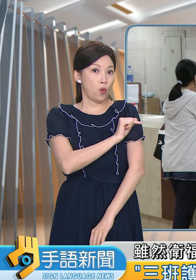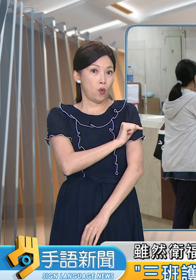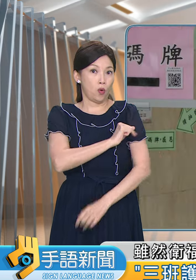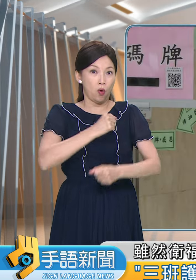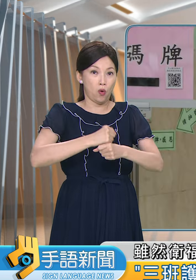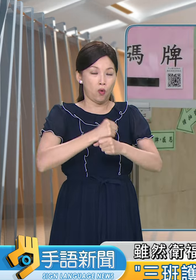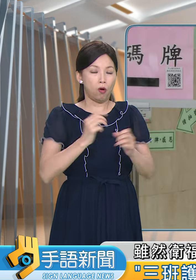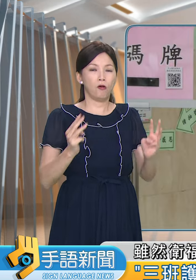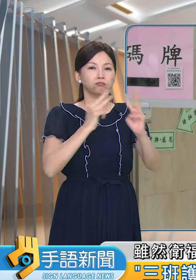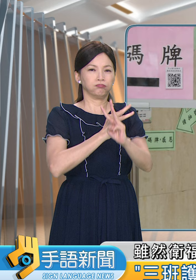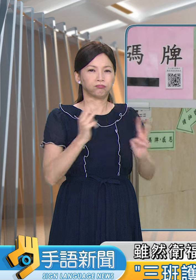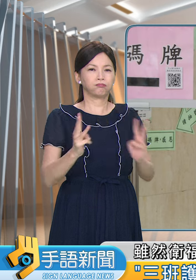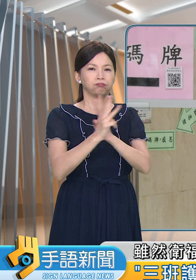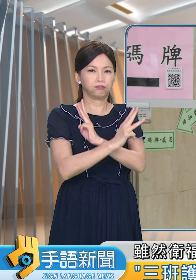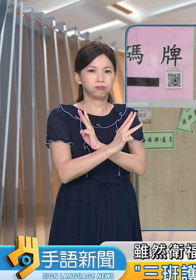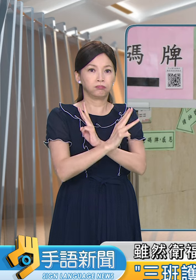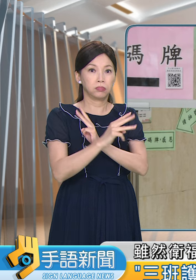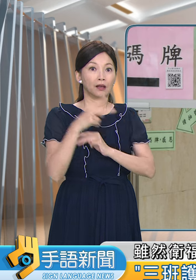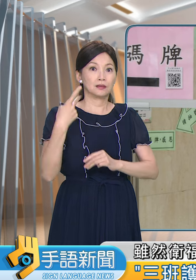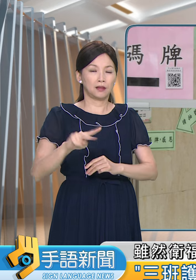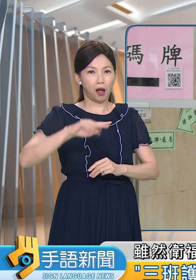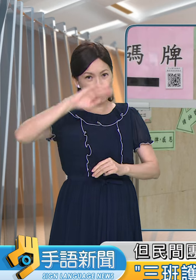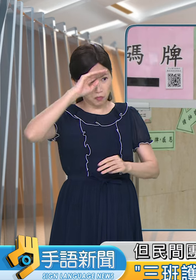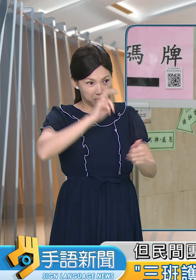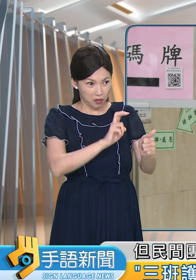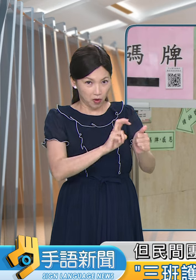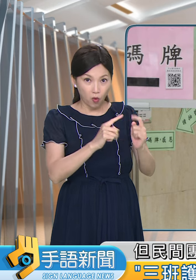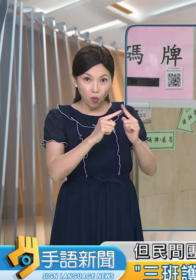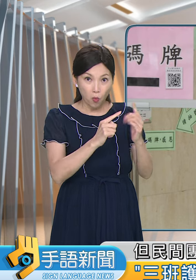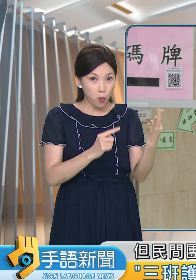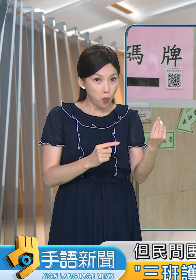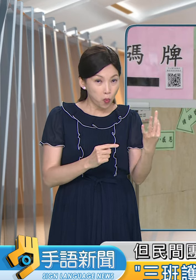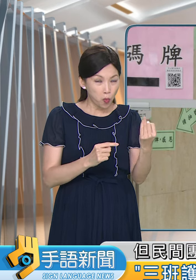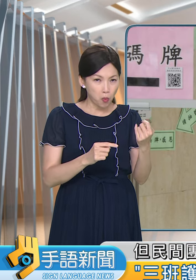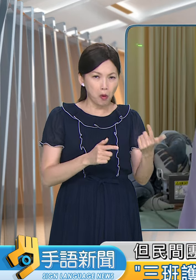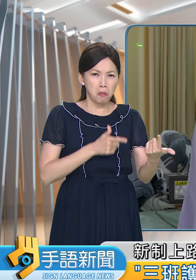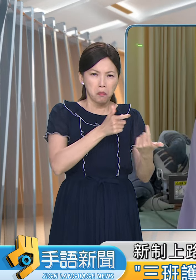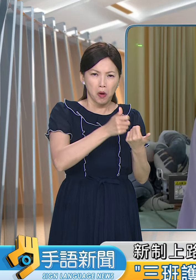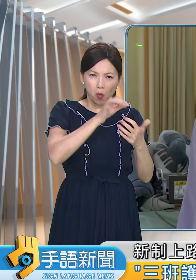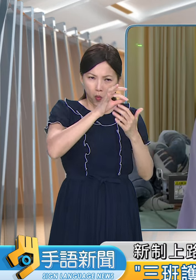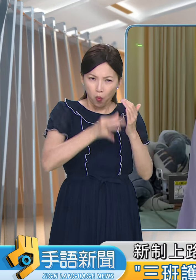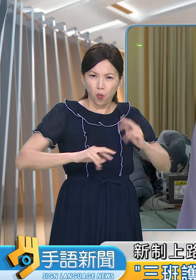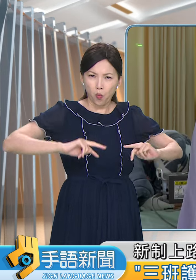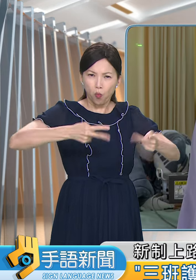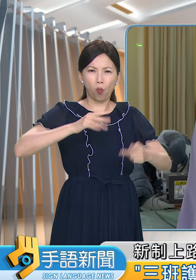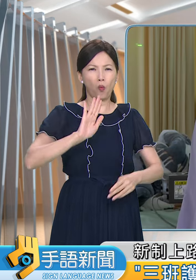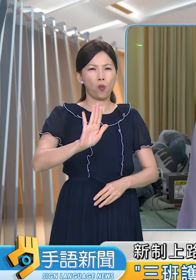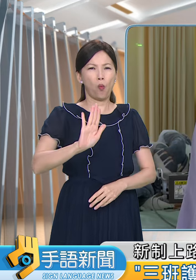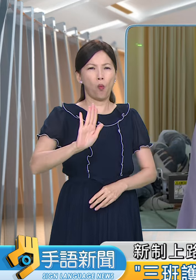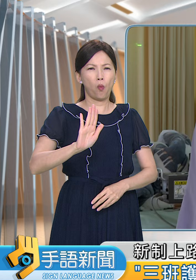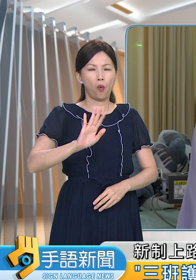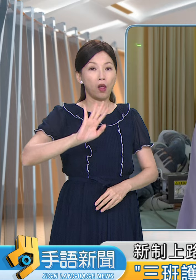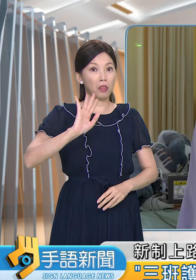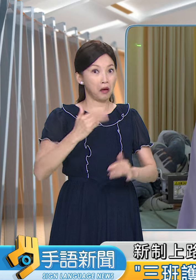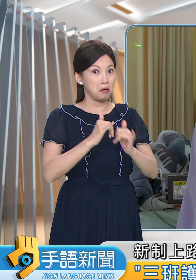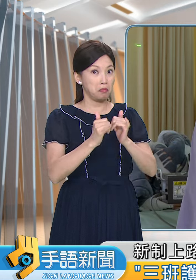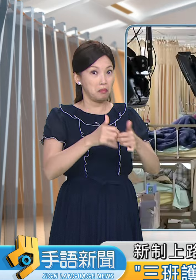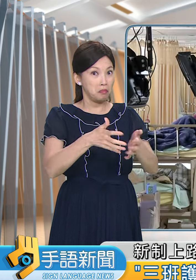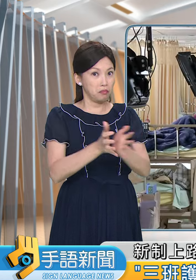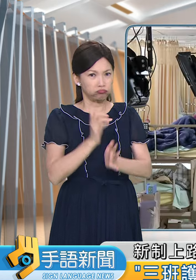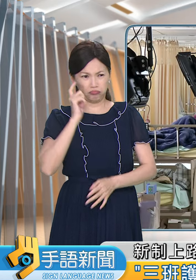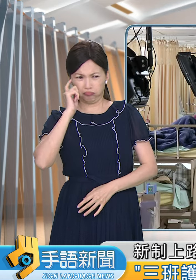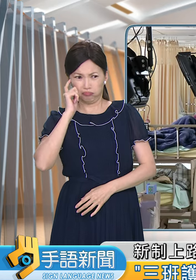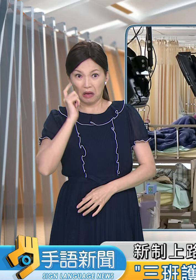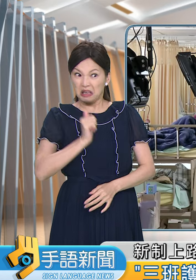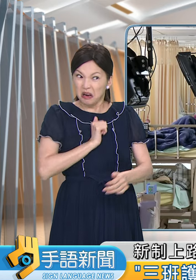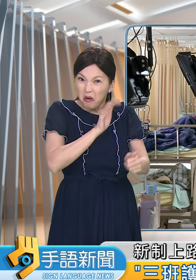寄出3班护病比，但是民间团体表示，新制上路之后还没有看